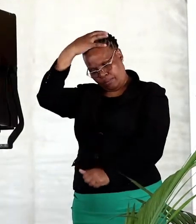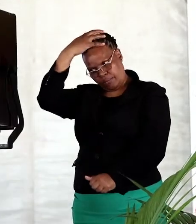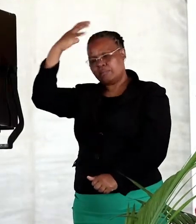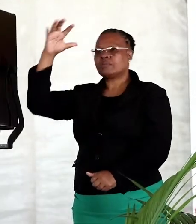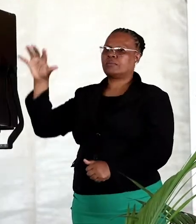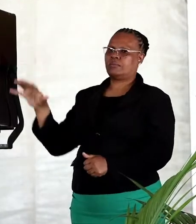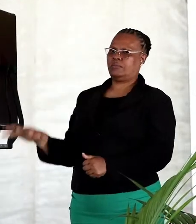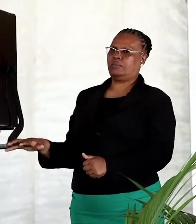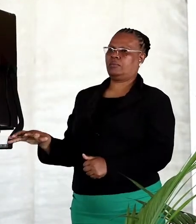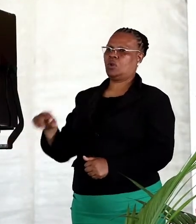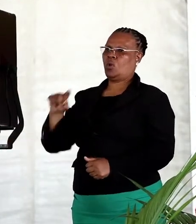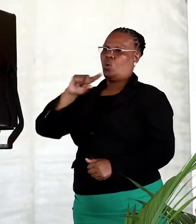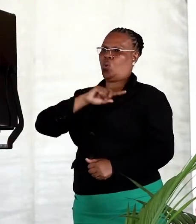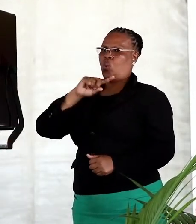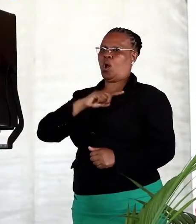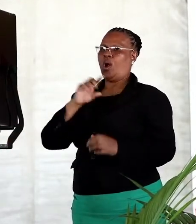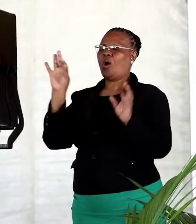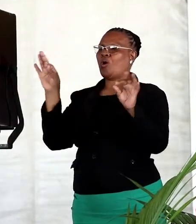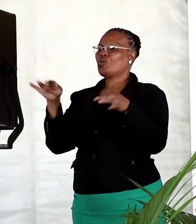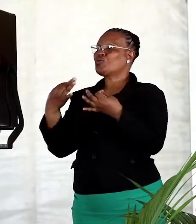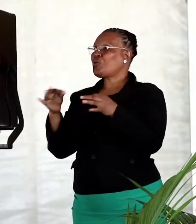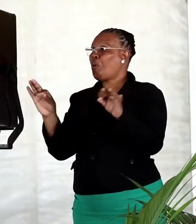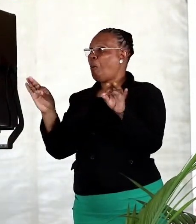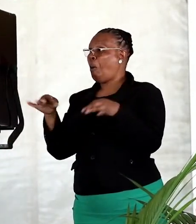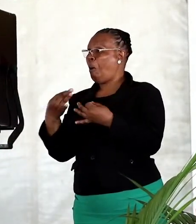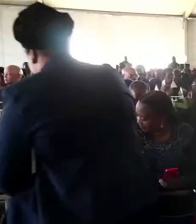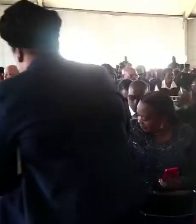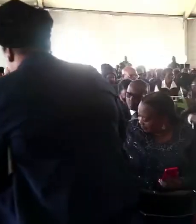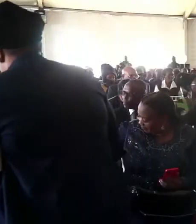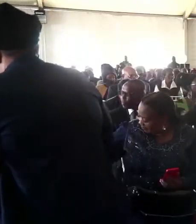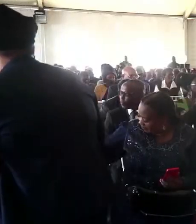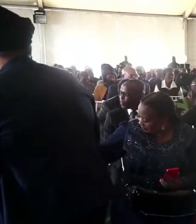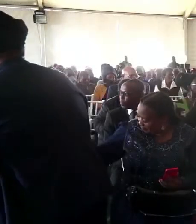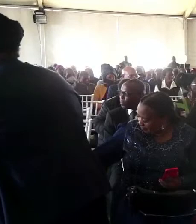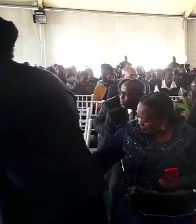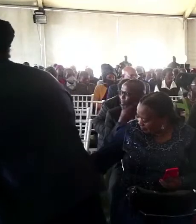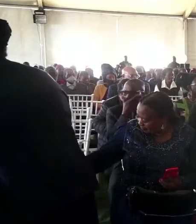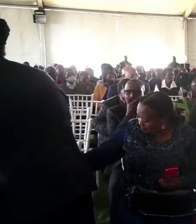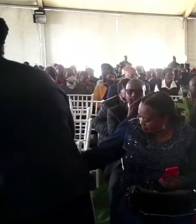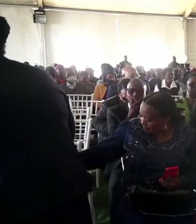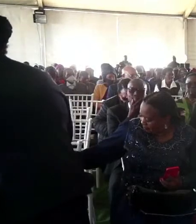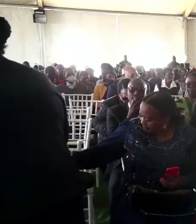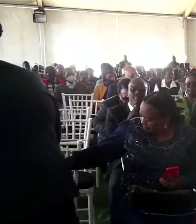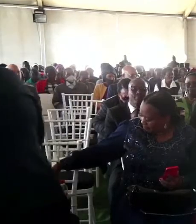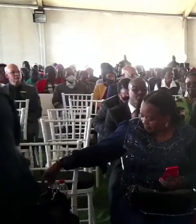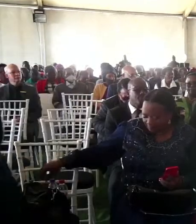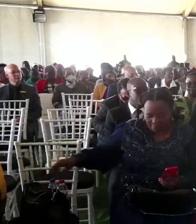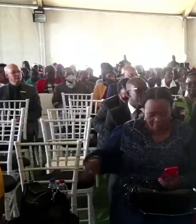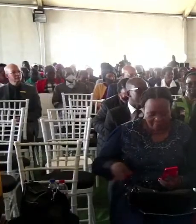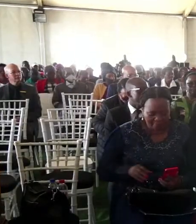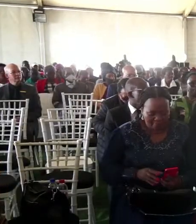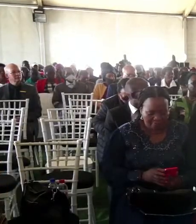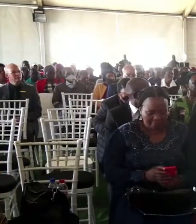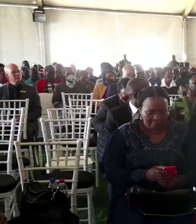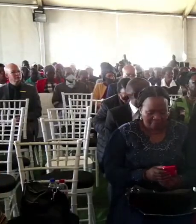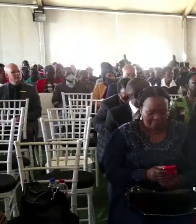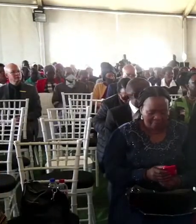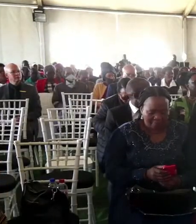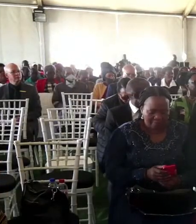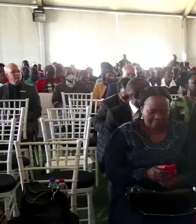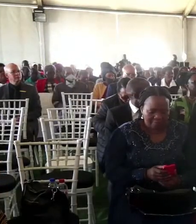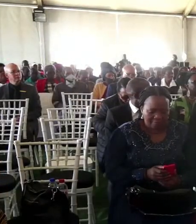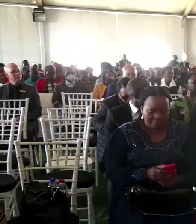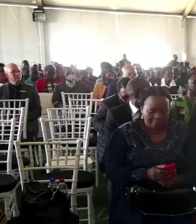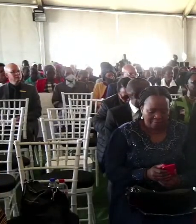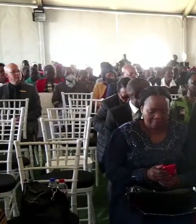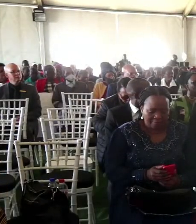iminqwazi ukuze siculelwe ngwelizwi unkosi sikelele iAfrika sithandazele ukuba siqala lo mcimbi oh